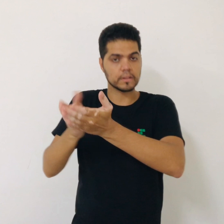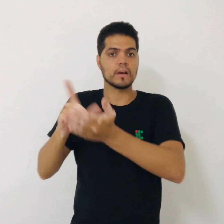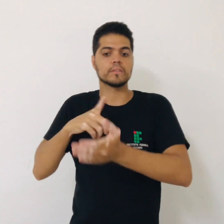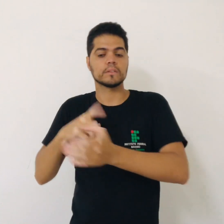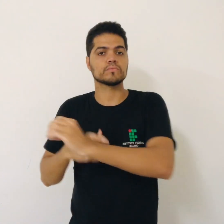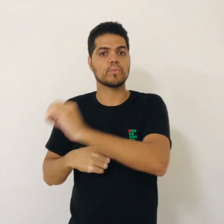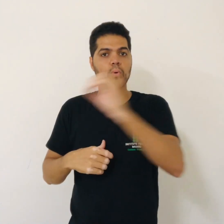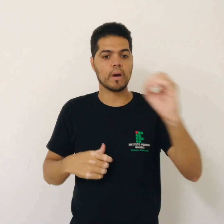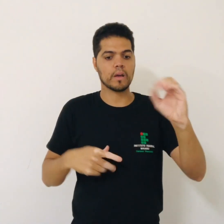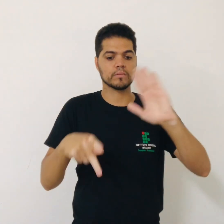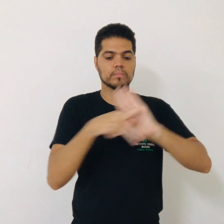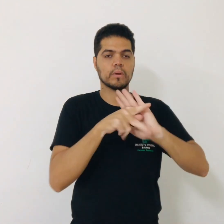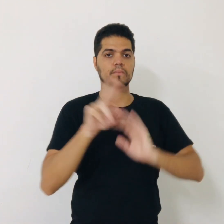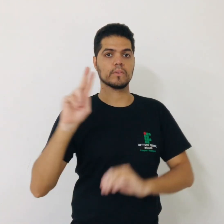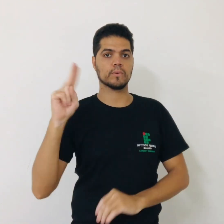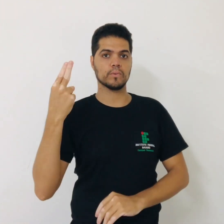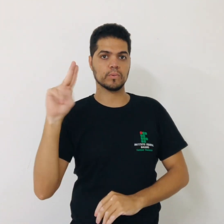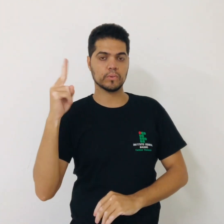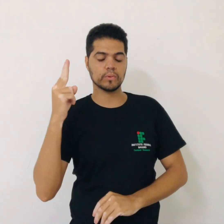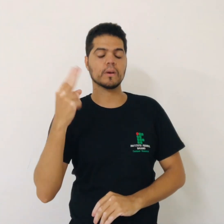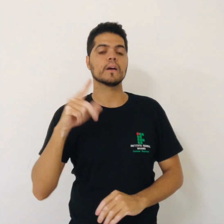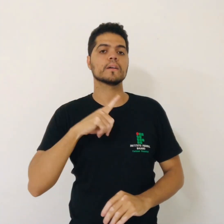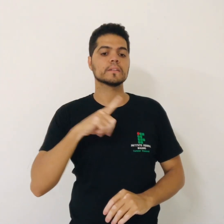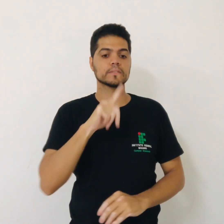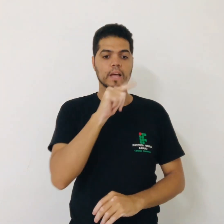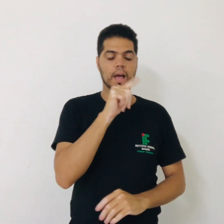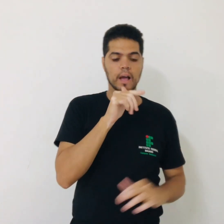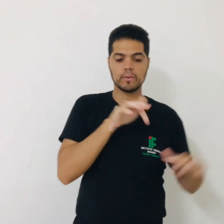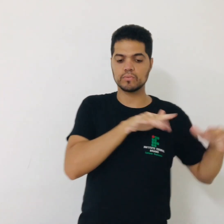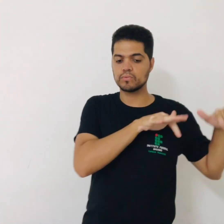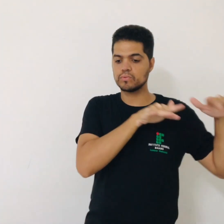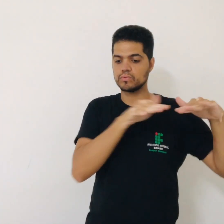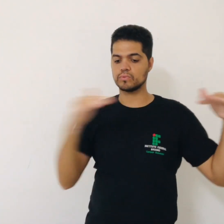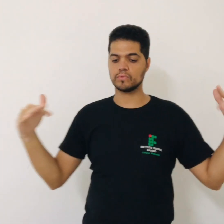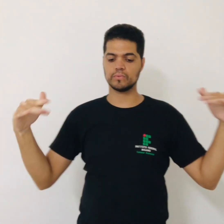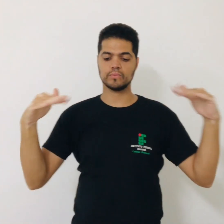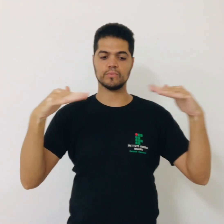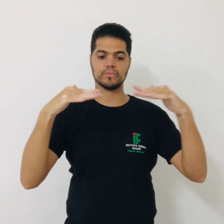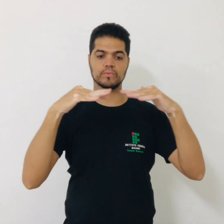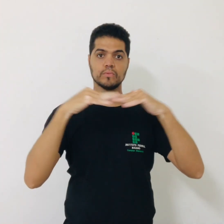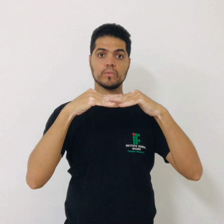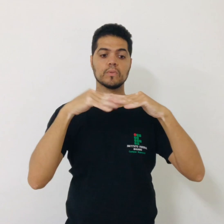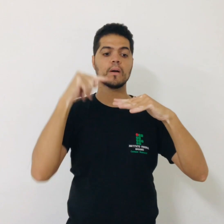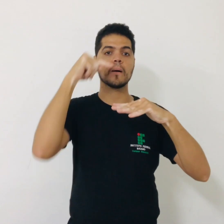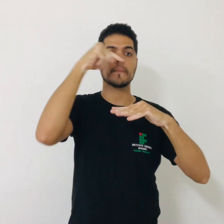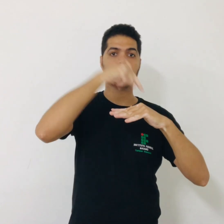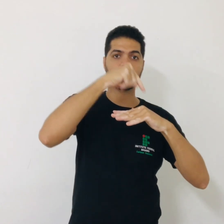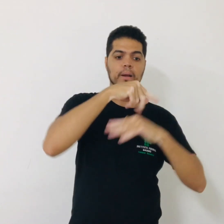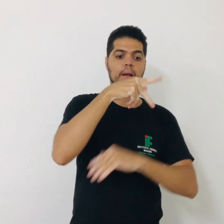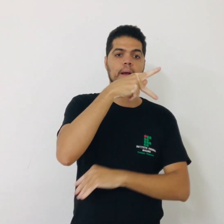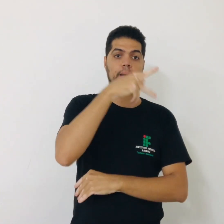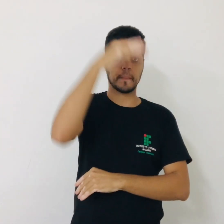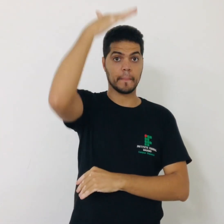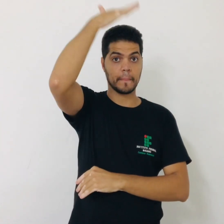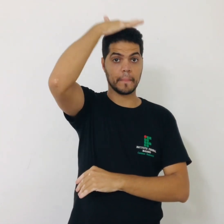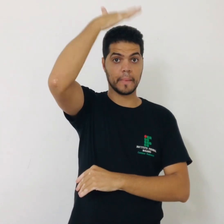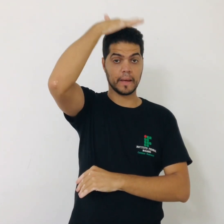de margearem a oeste do território uruguaio, se encontram com as águas do rio Paraná, elas dão